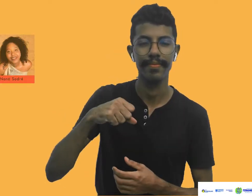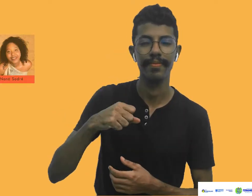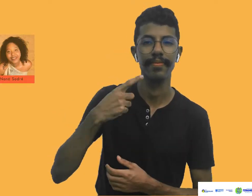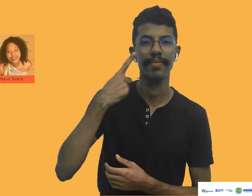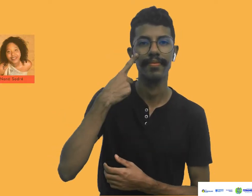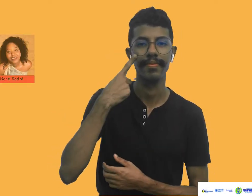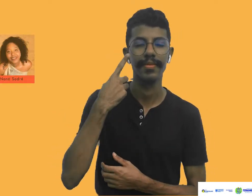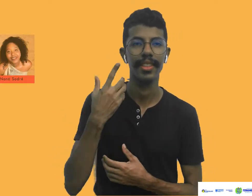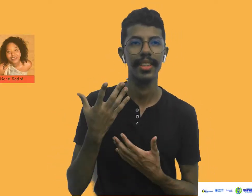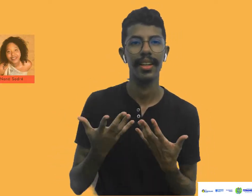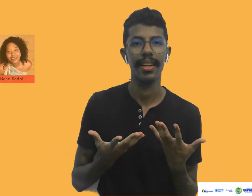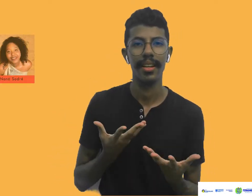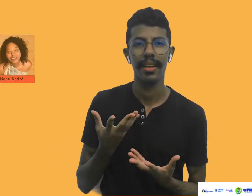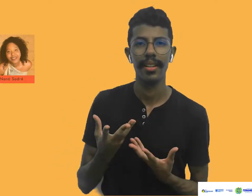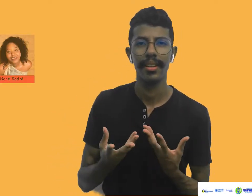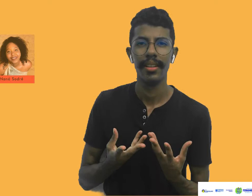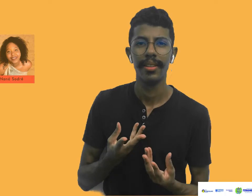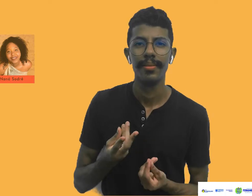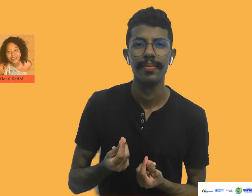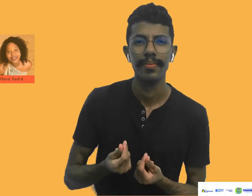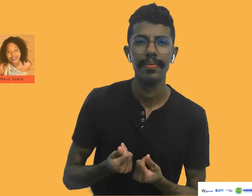Sim.